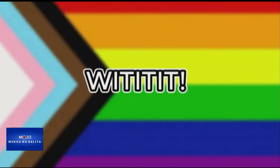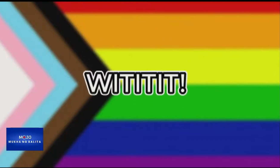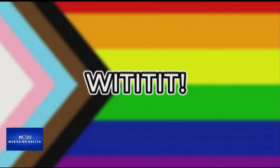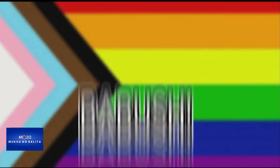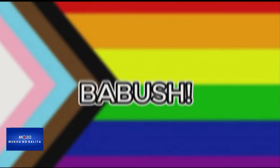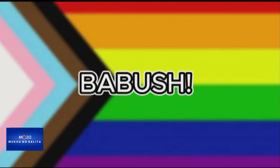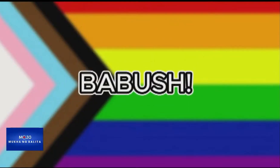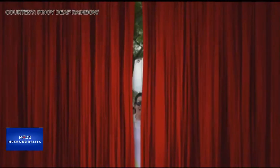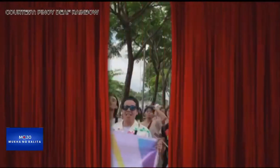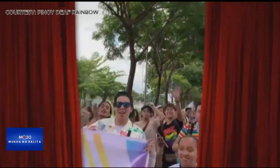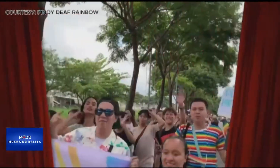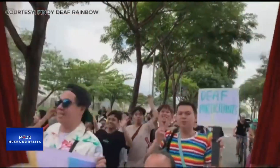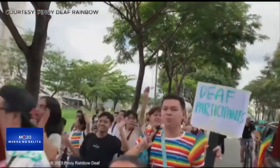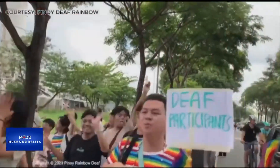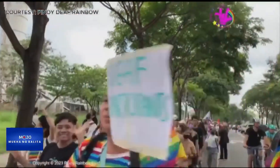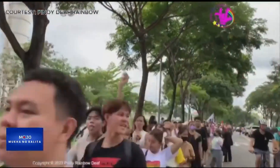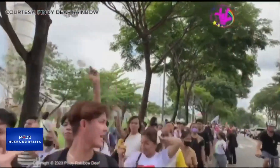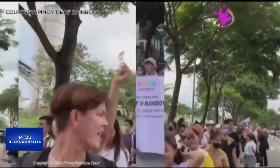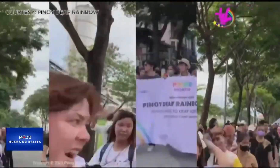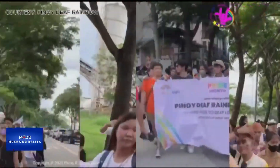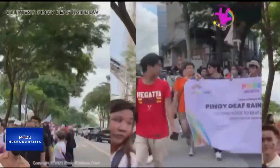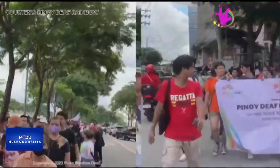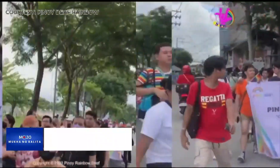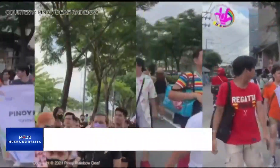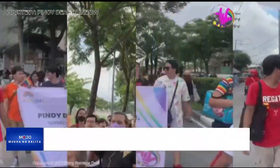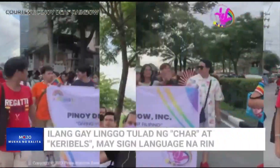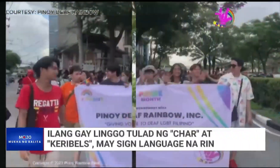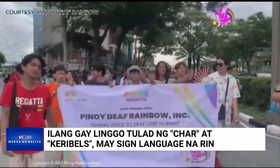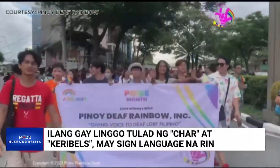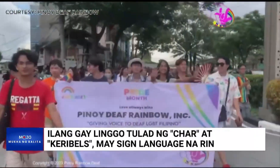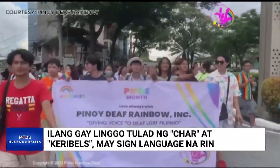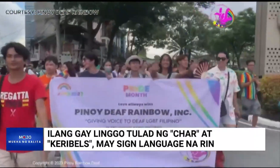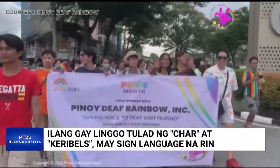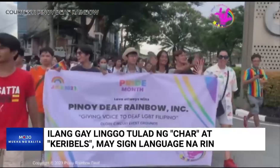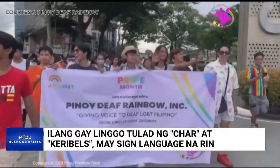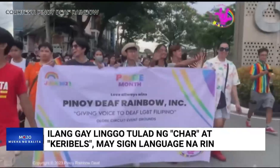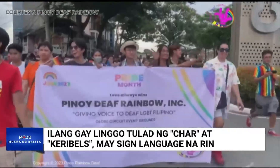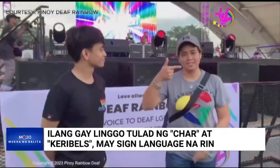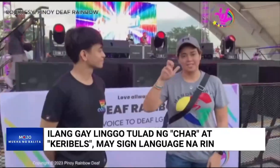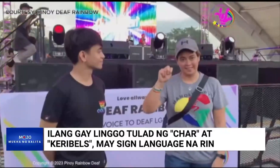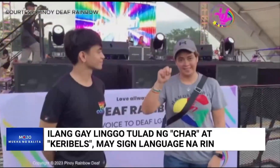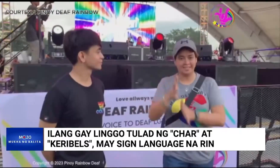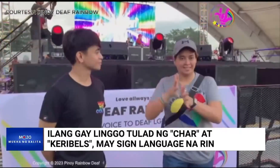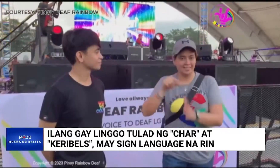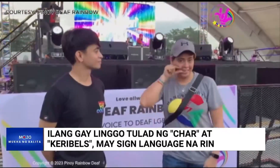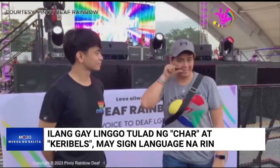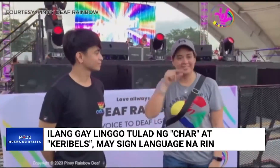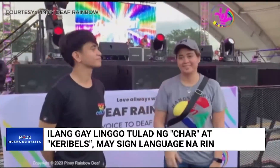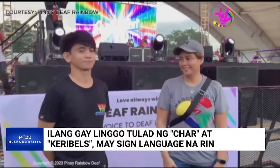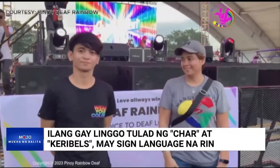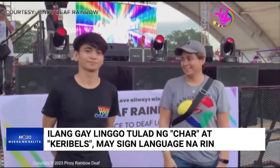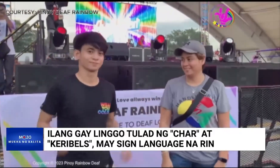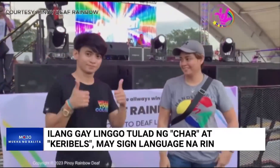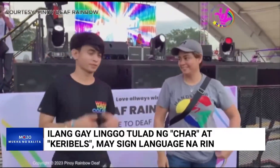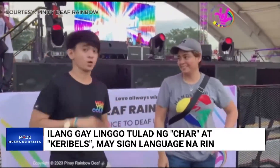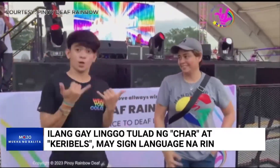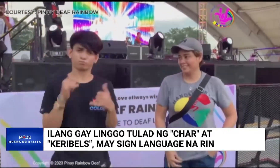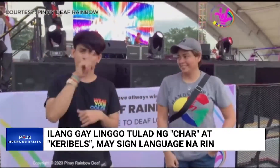wititit, babush. Ito ang mga salitang madalas naririnig natin mula sa Filipino gay community. Pero, alam nyo ba na ang Filipino Sign Language ay may